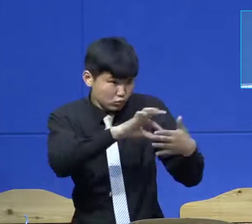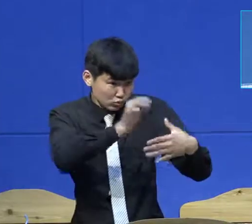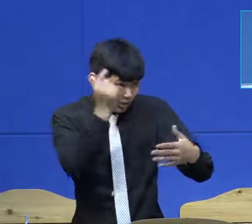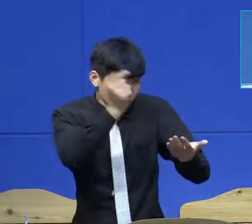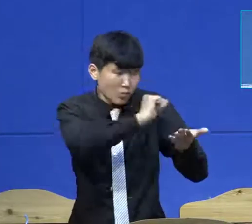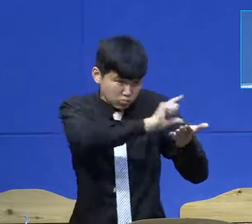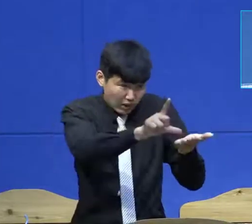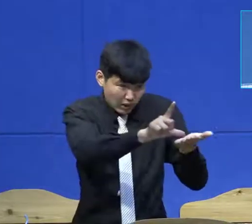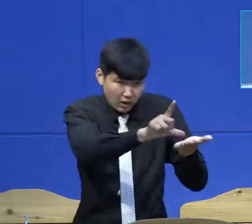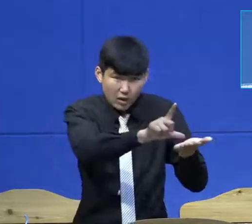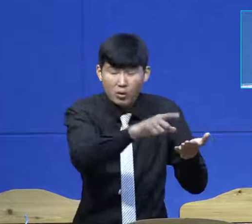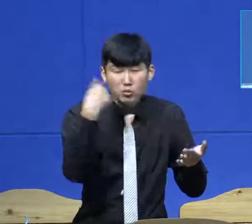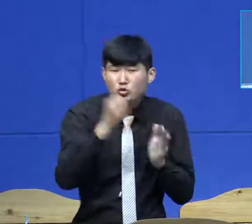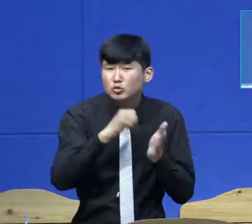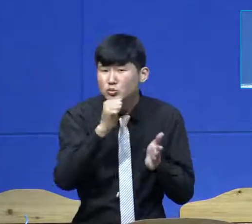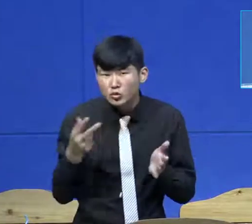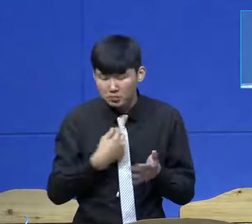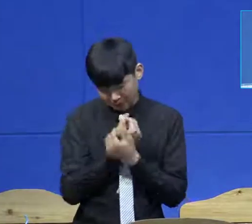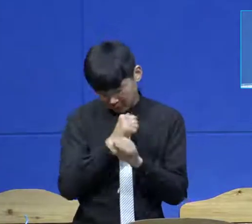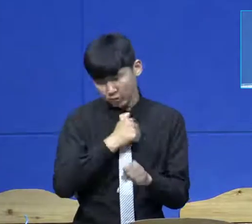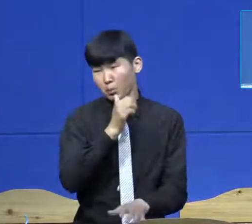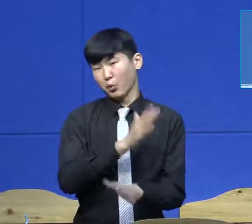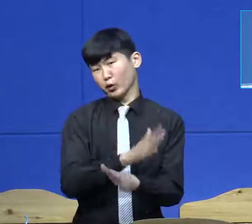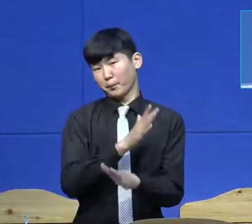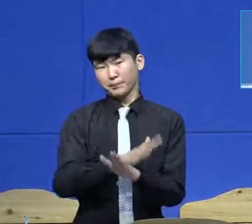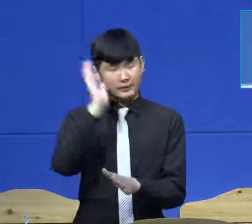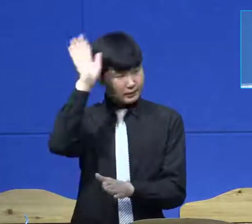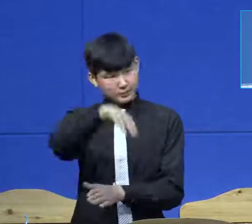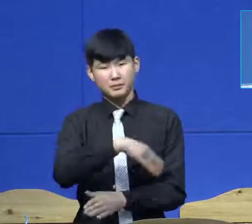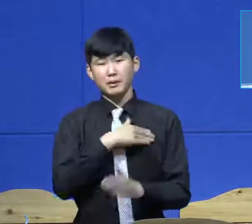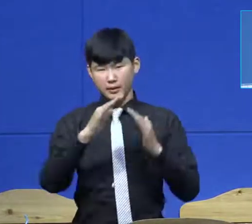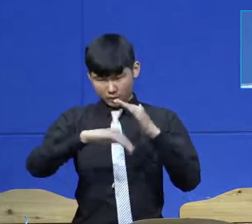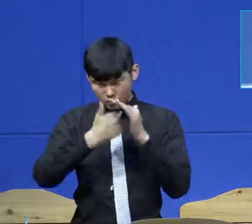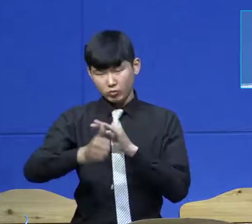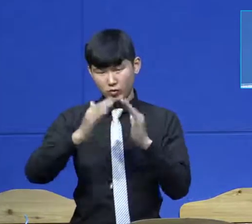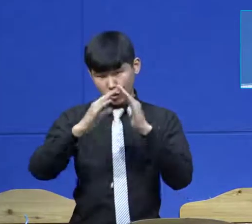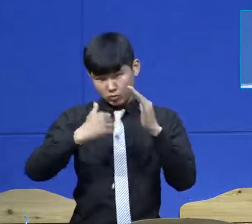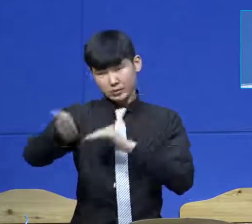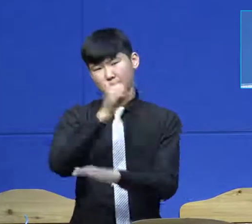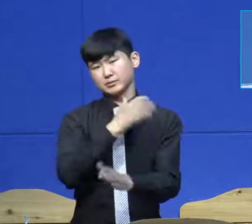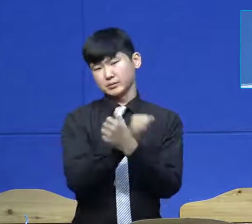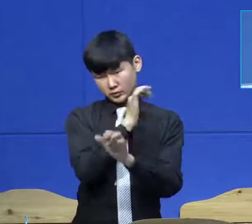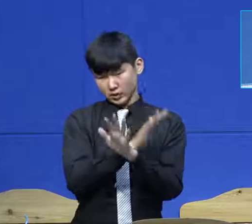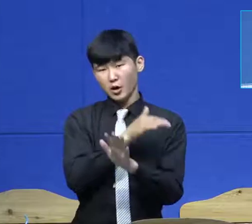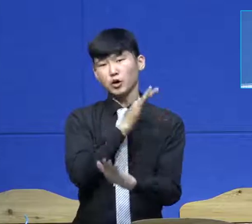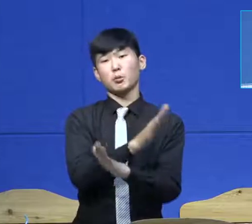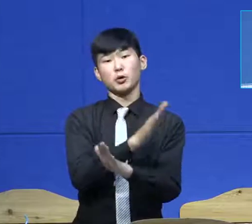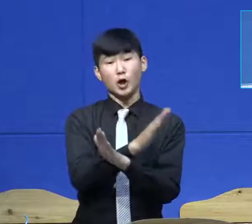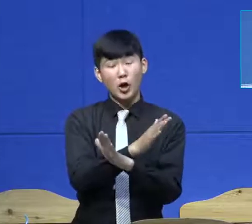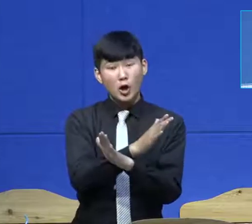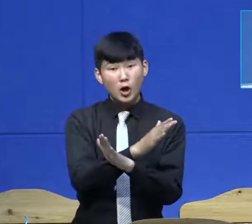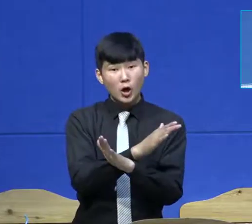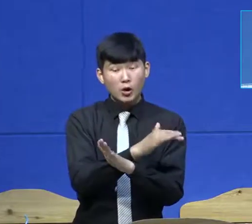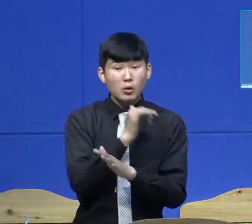Би аврагдсан байд болоо. За явлаа явлаа цаашдаа манай гэр бүл аврагдлаа боллоо. Болоо юу?